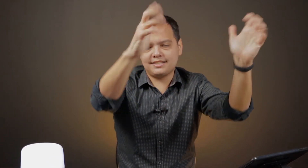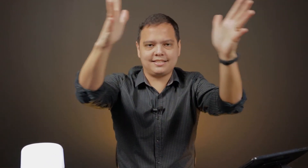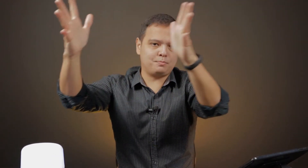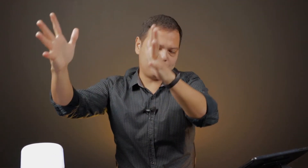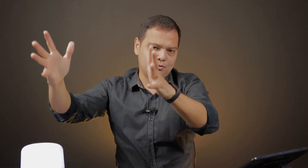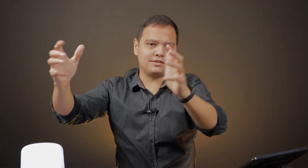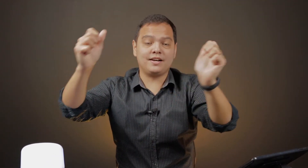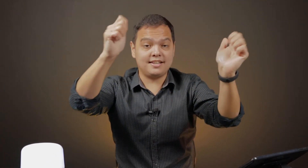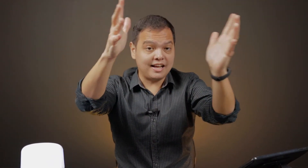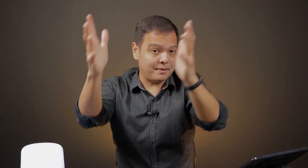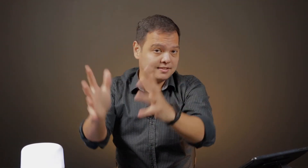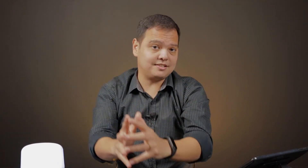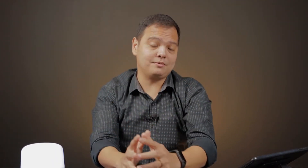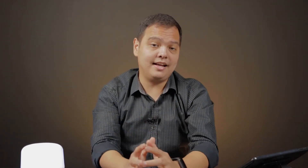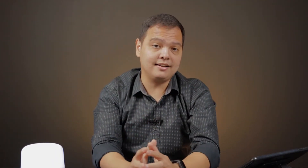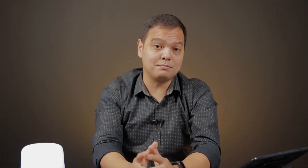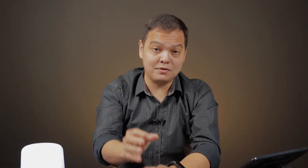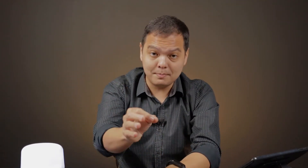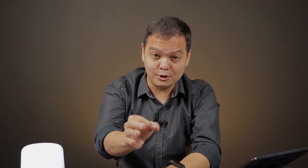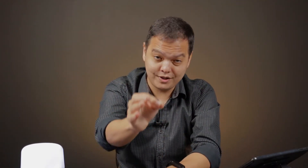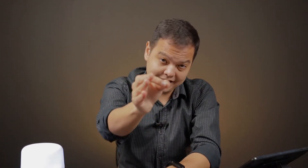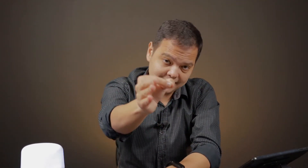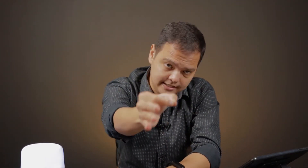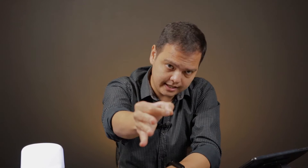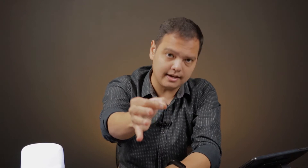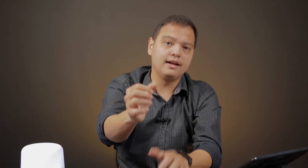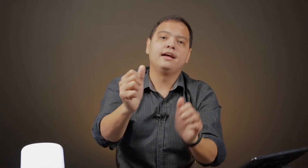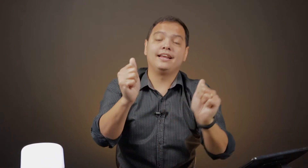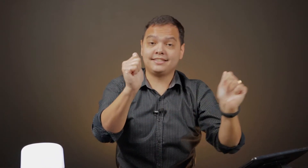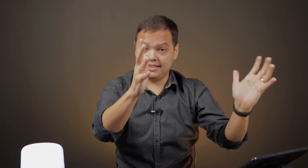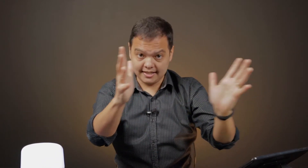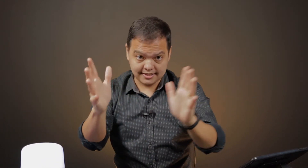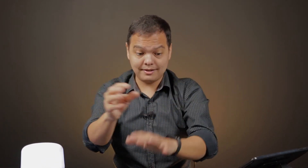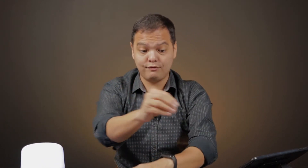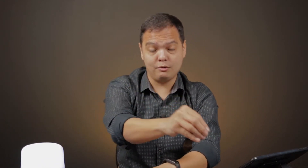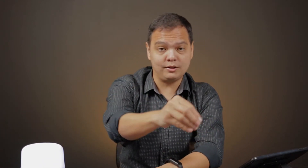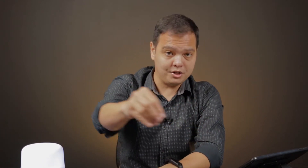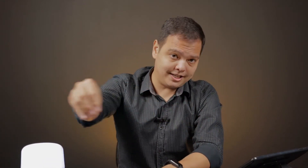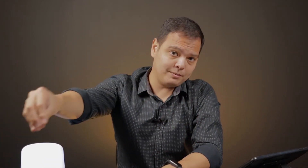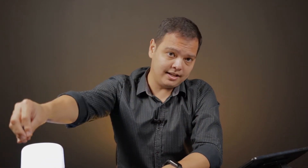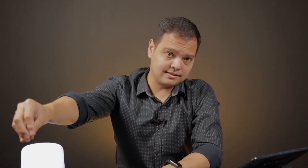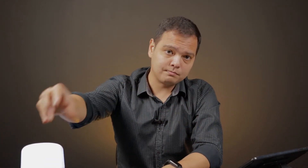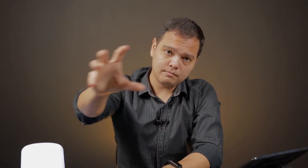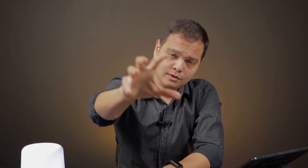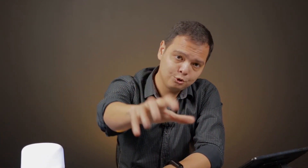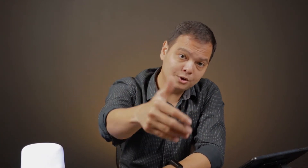essas pessoas fazendo a apresentação delas, mas você pode ver na íntegra elas sinalizando na formatura de cada uma delas. Todas